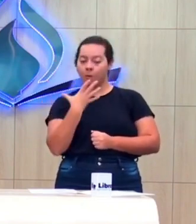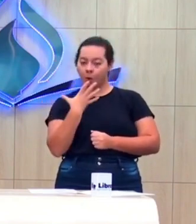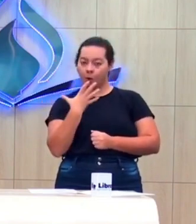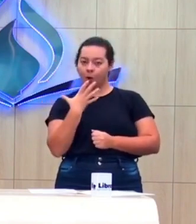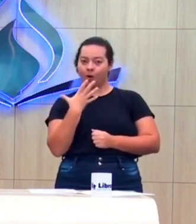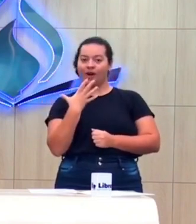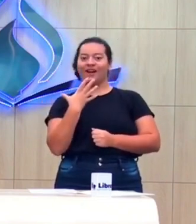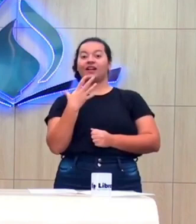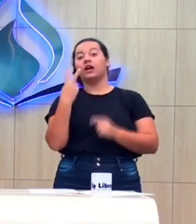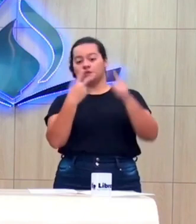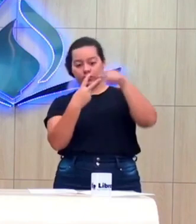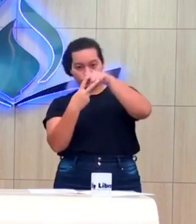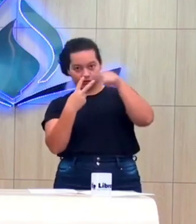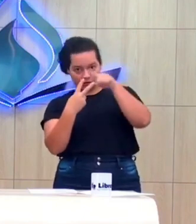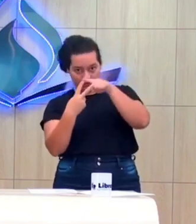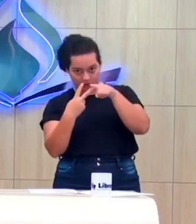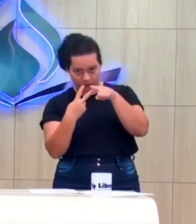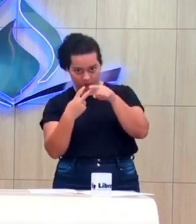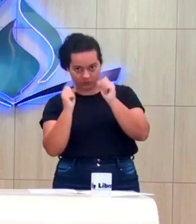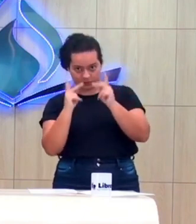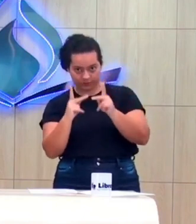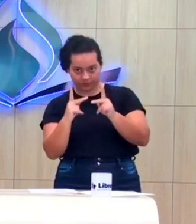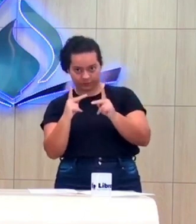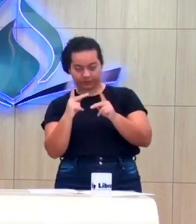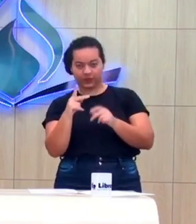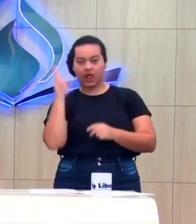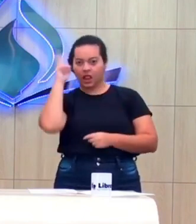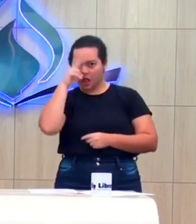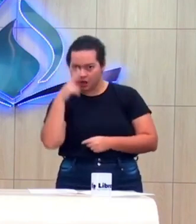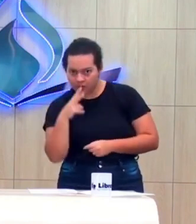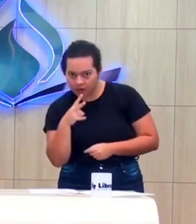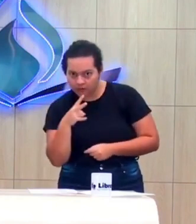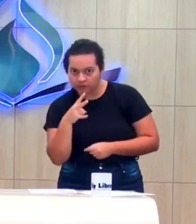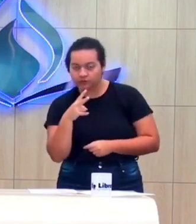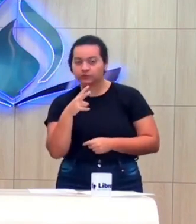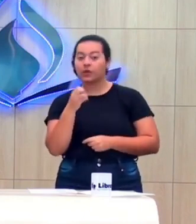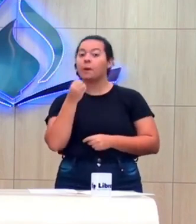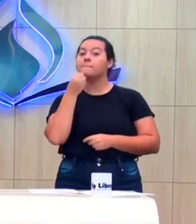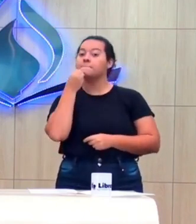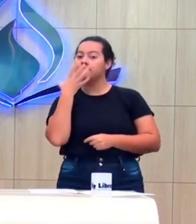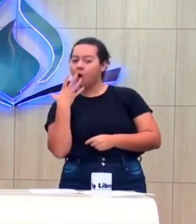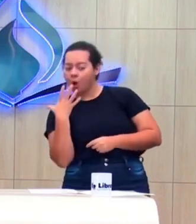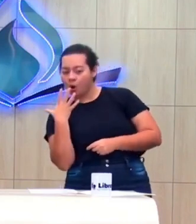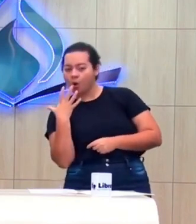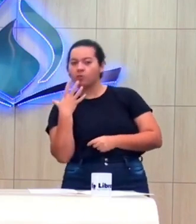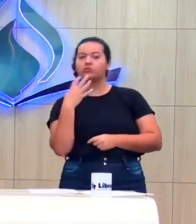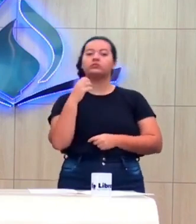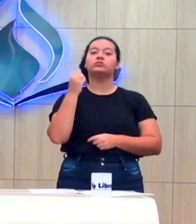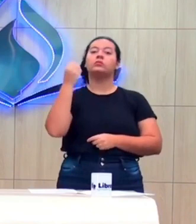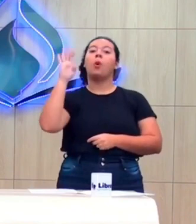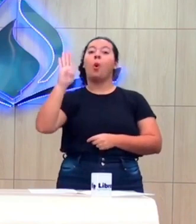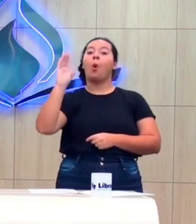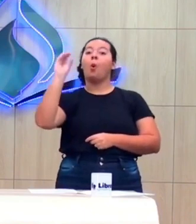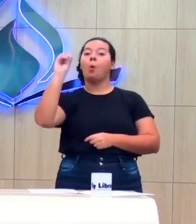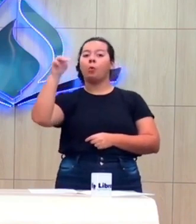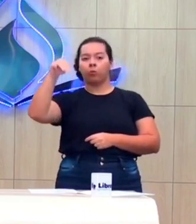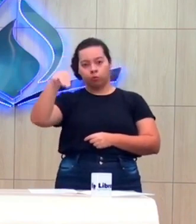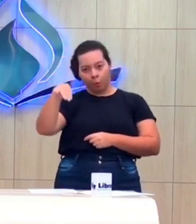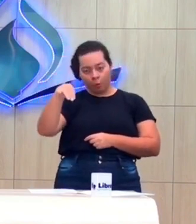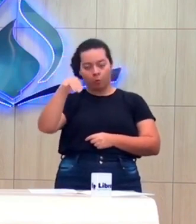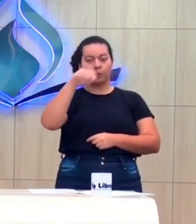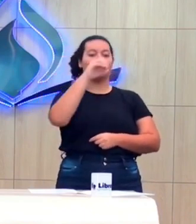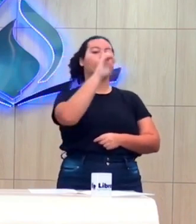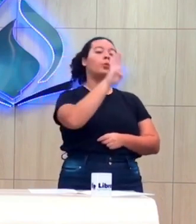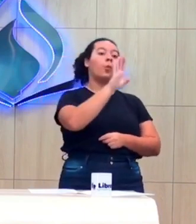Ou, né, temos dois sinais. Lembram-se também que o bom, Boa é o mesmo